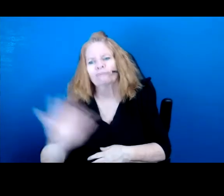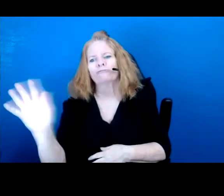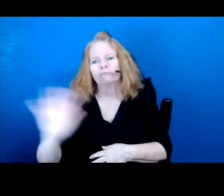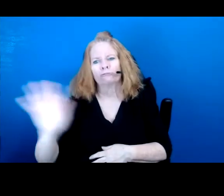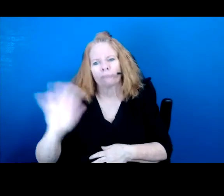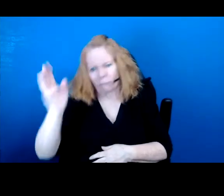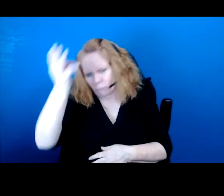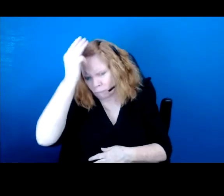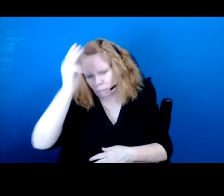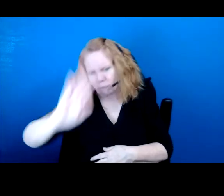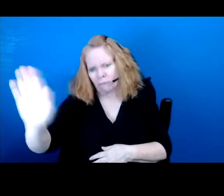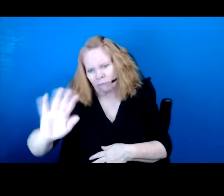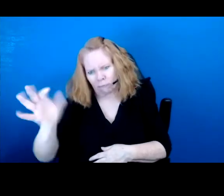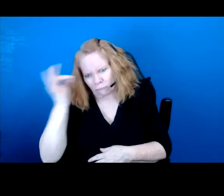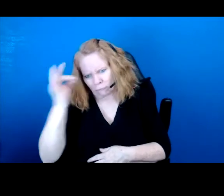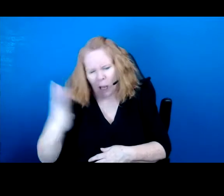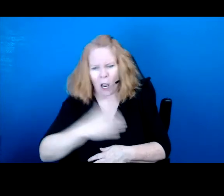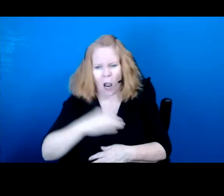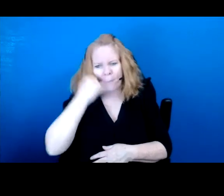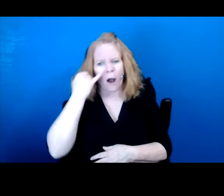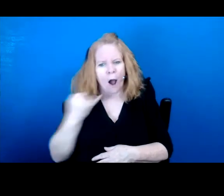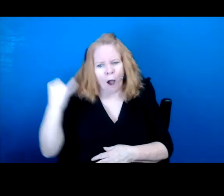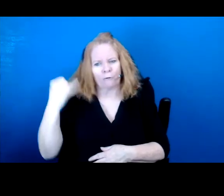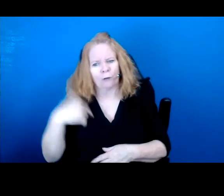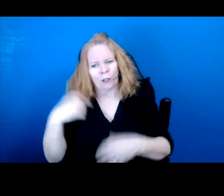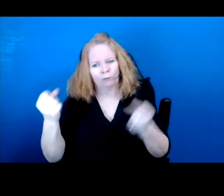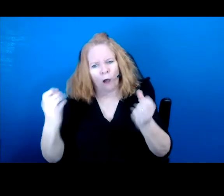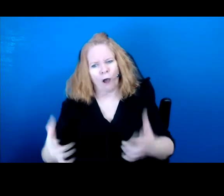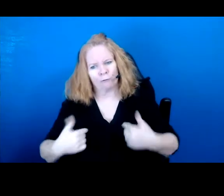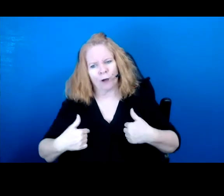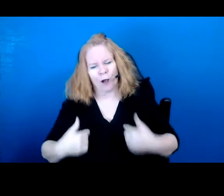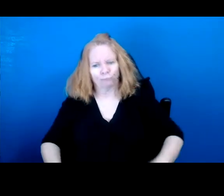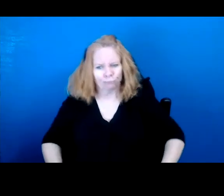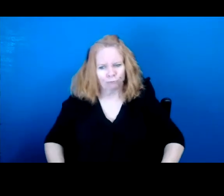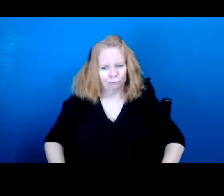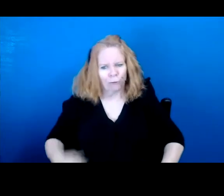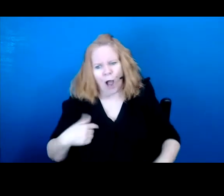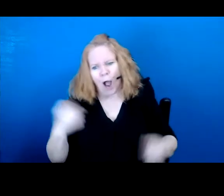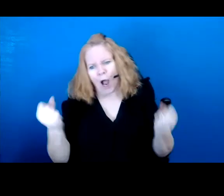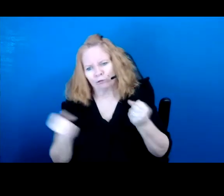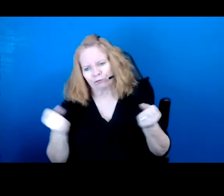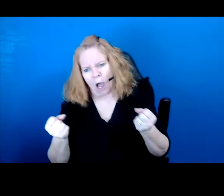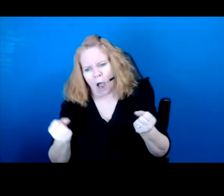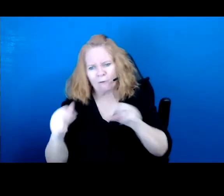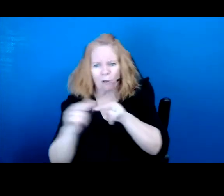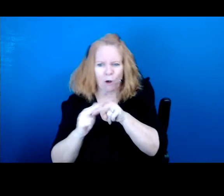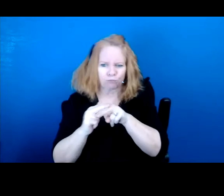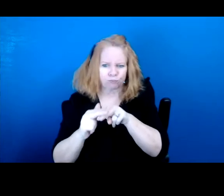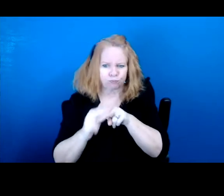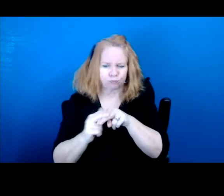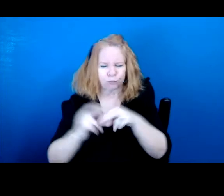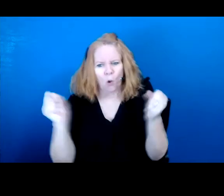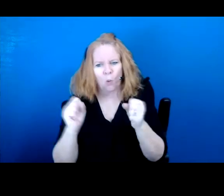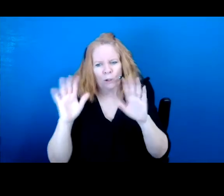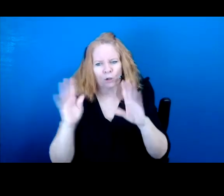perdóname marvin y fabi saludos yo soy miss peggy el yo soy el el